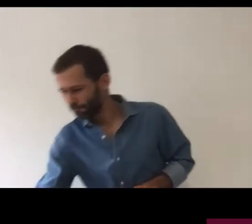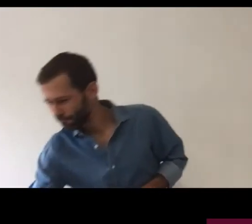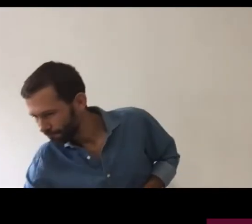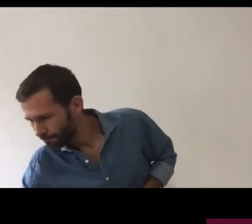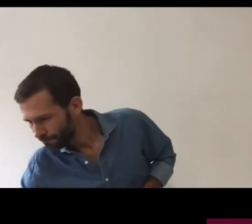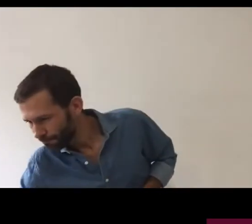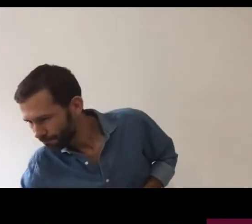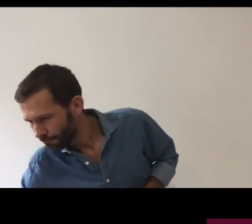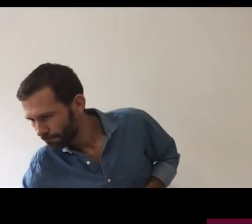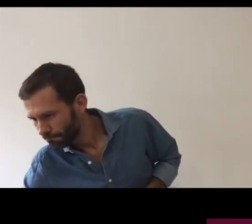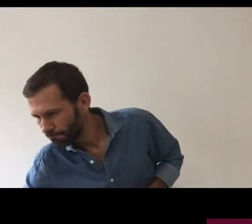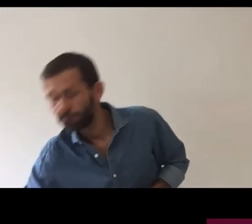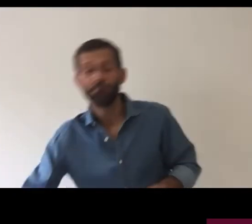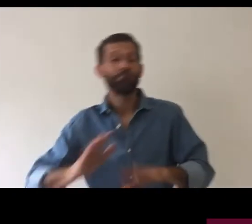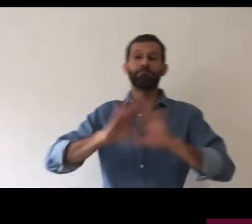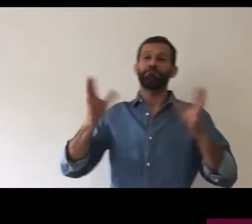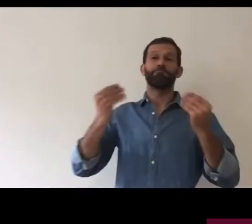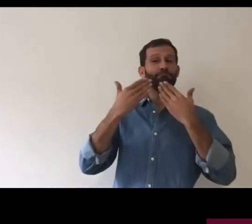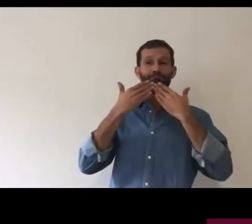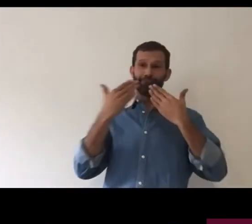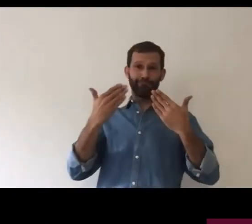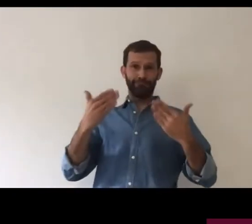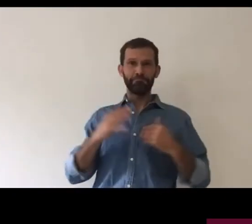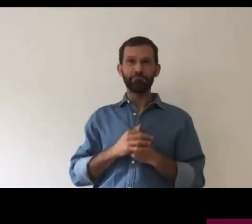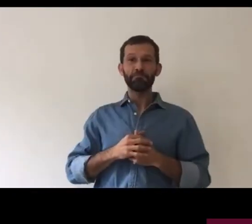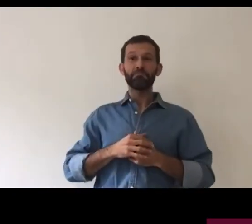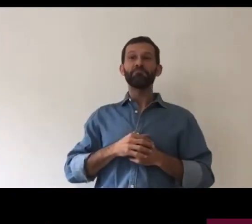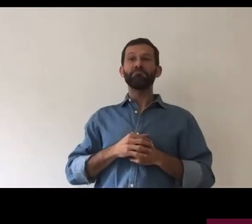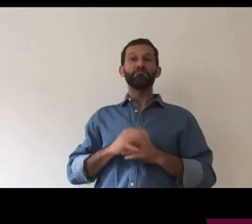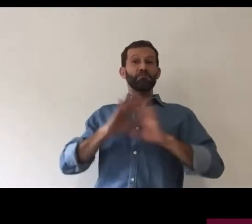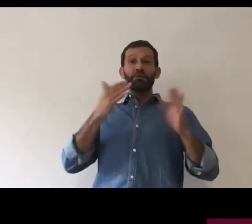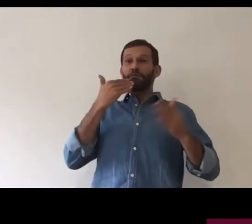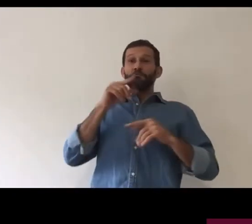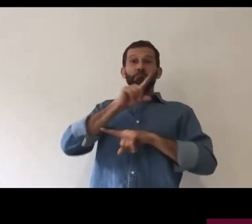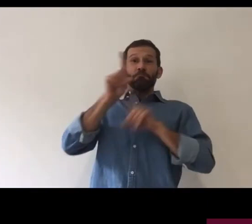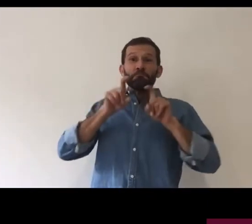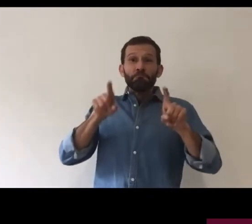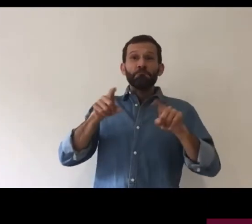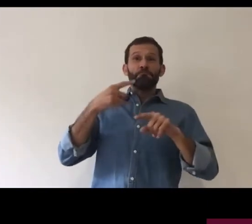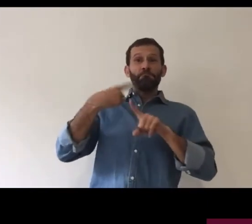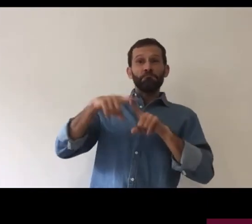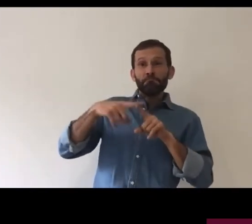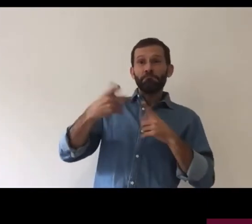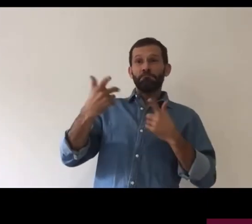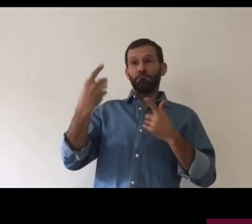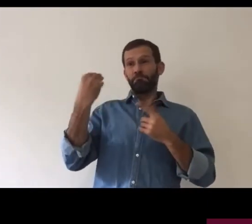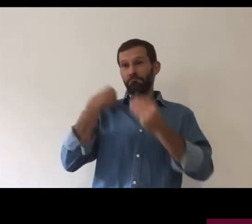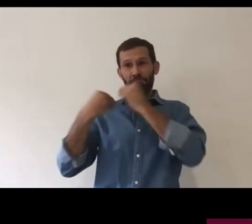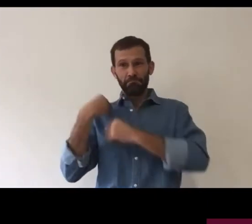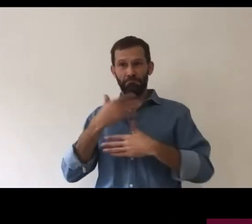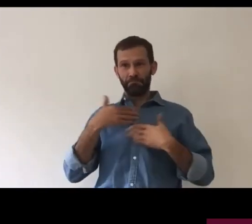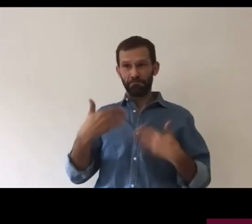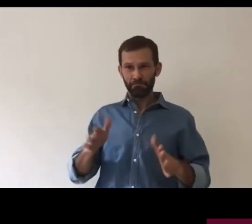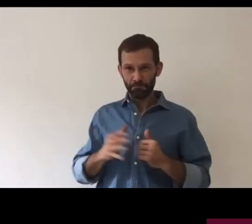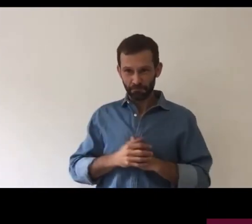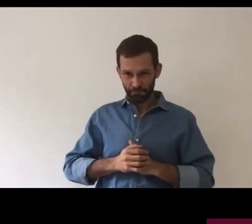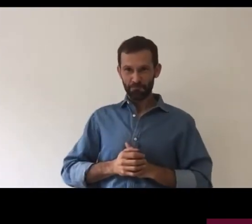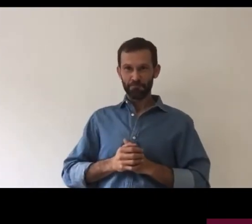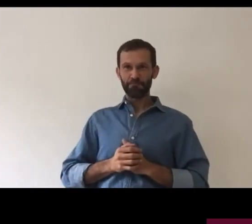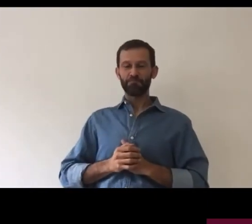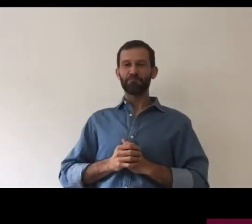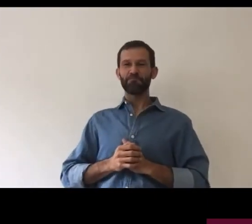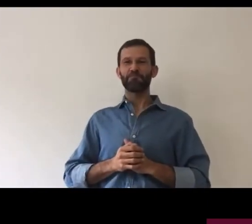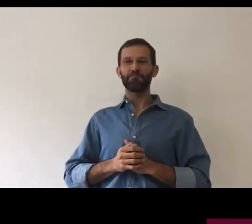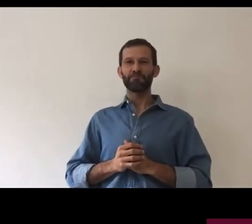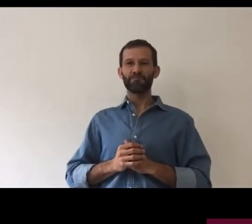Entendemos que sí, que la lengua de signos nos ayuda gracias a su iconicidad. Y no me quiero extender más, os agradezco vuestra atención